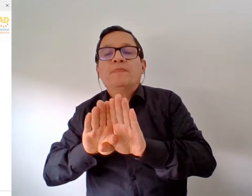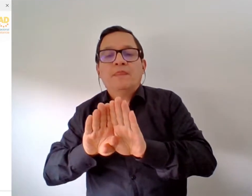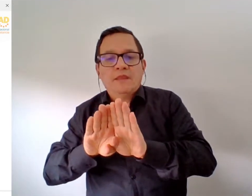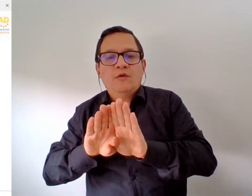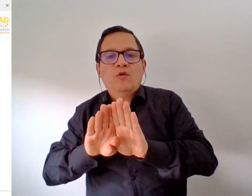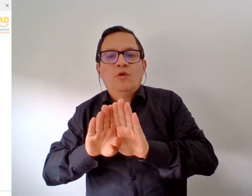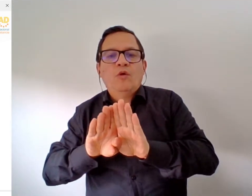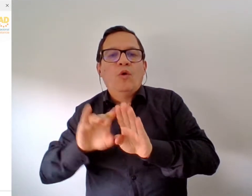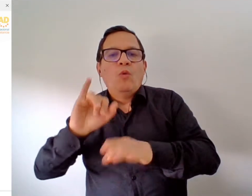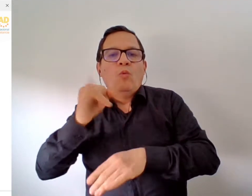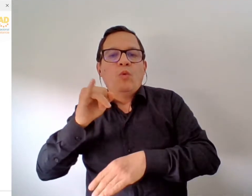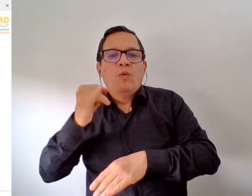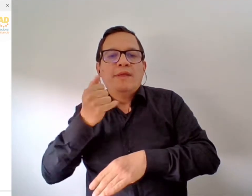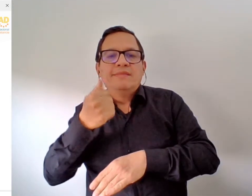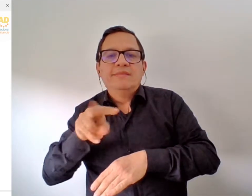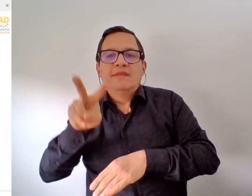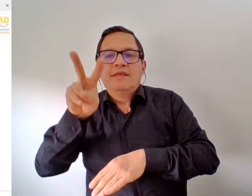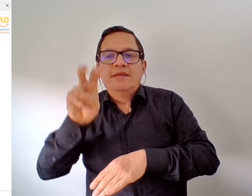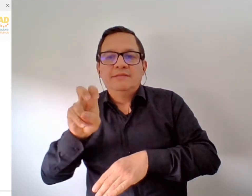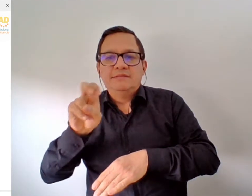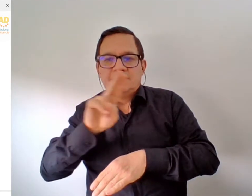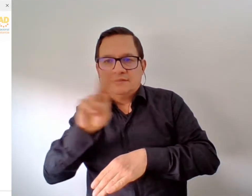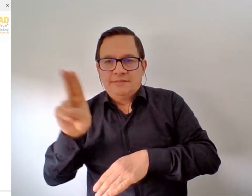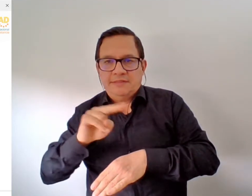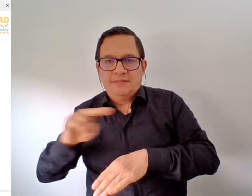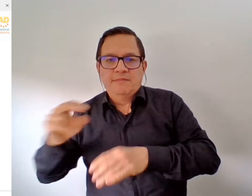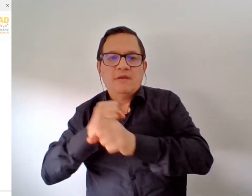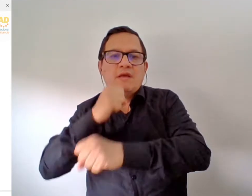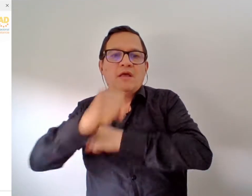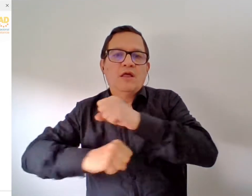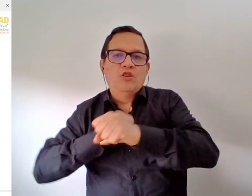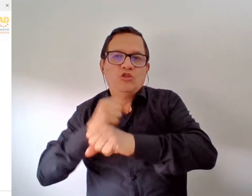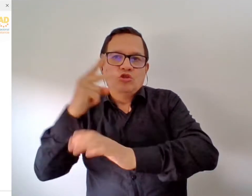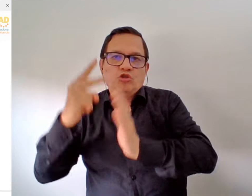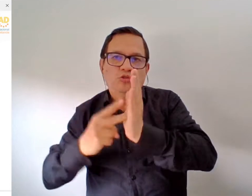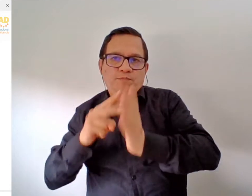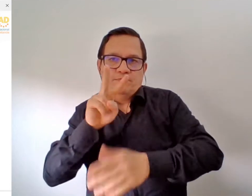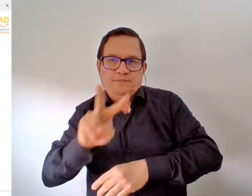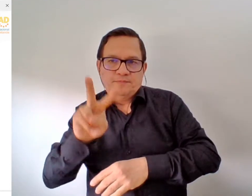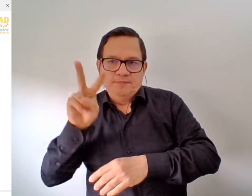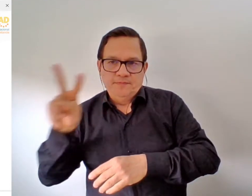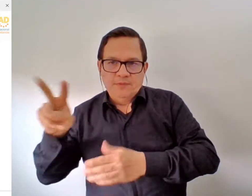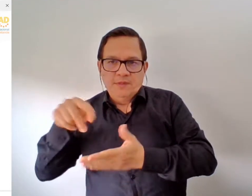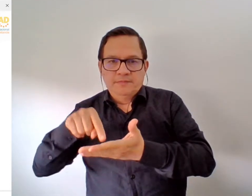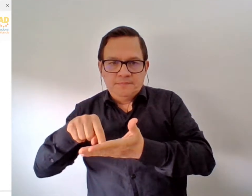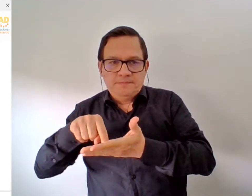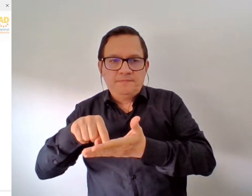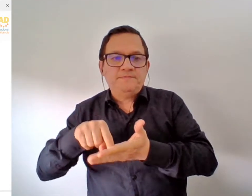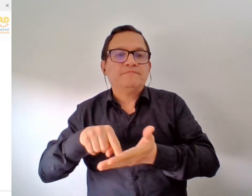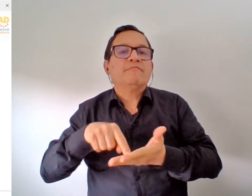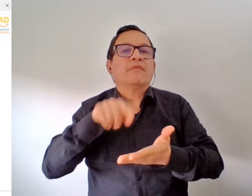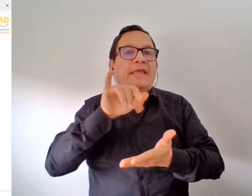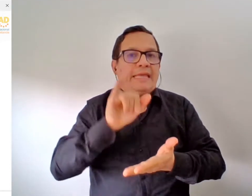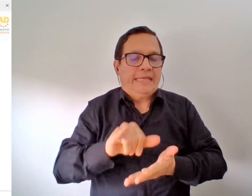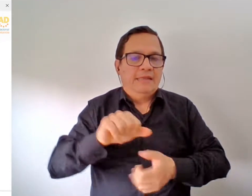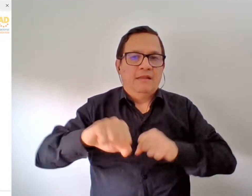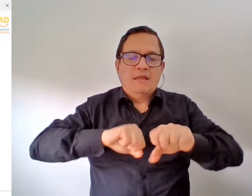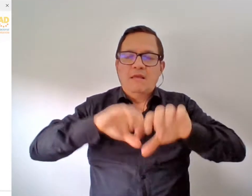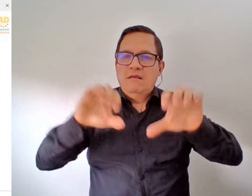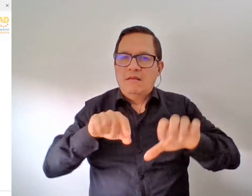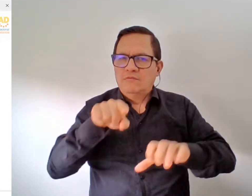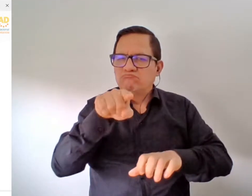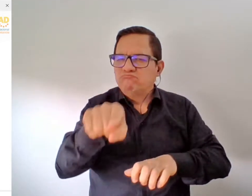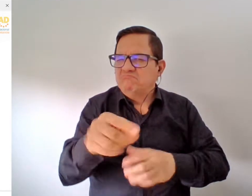el jueves, 17 de marzo de 2022. Con esta actividad se